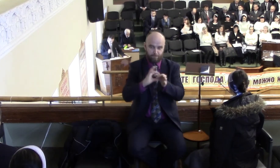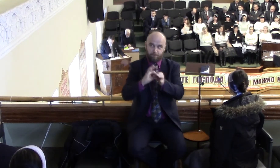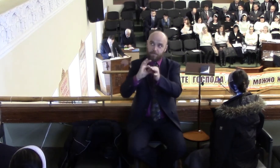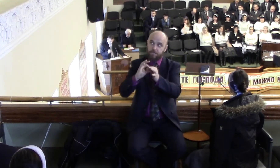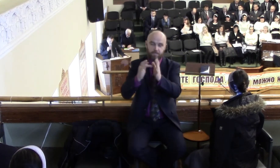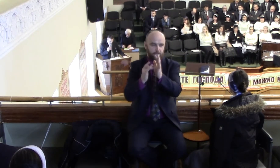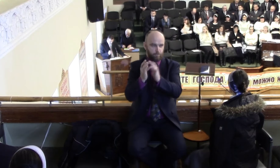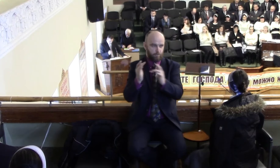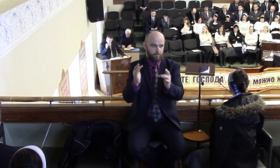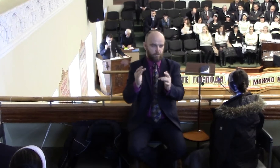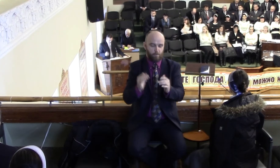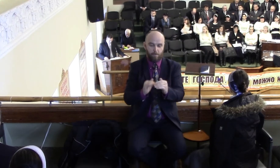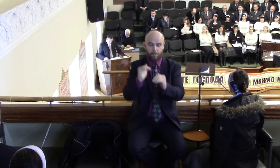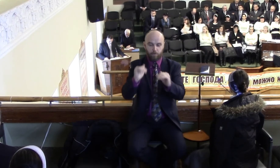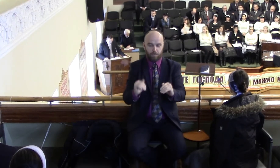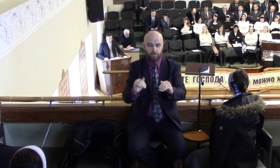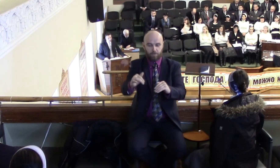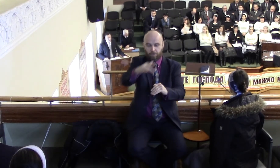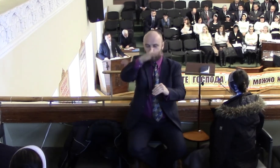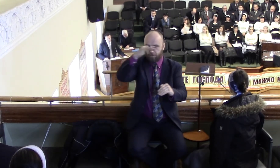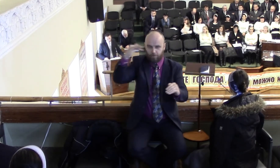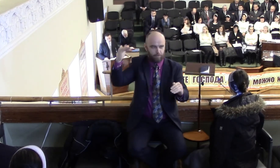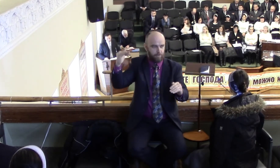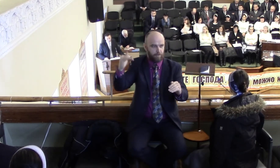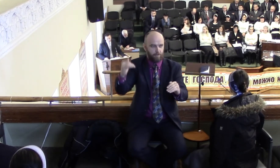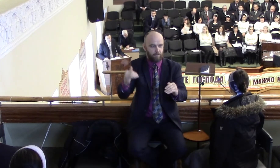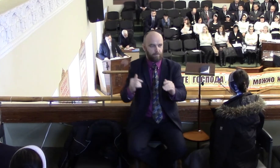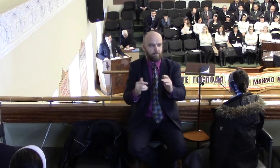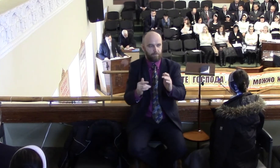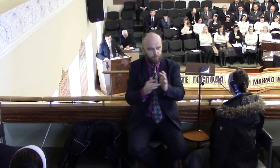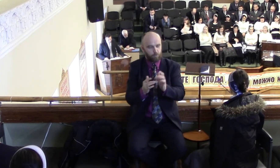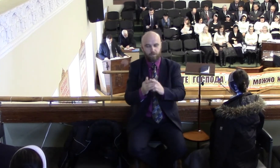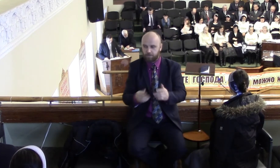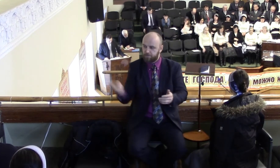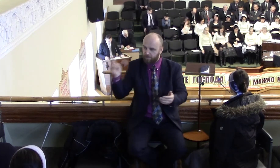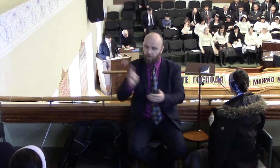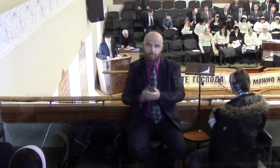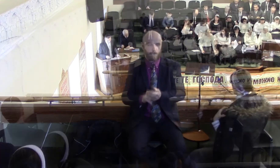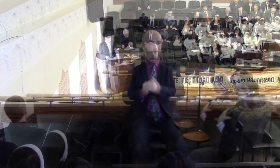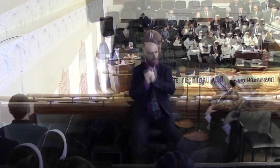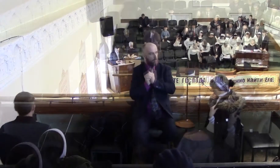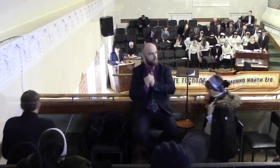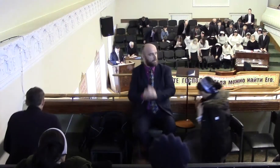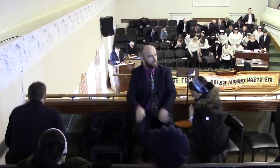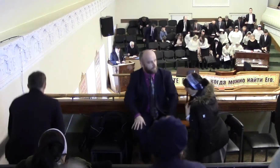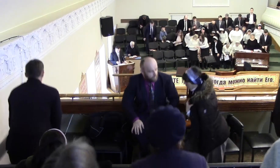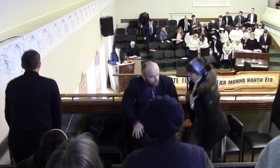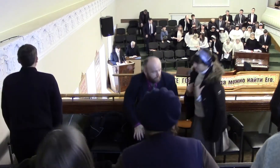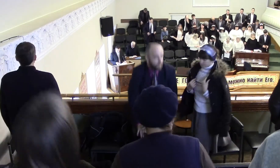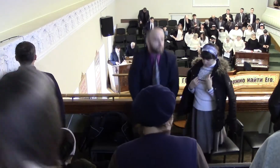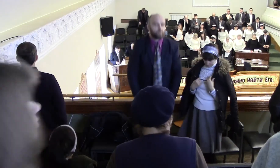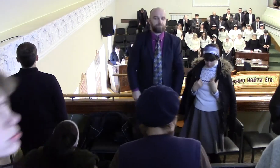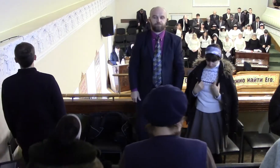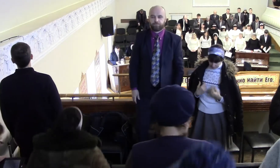были посажены на небесах во Христе Иисусе. Аминь. Помолимся.